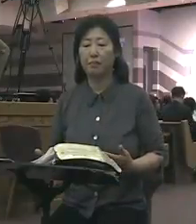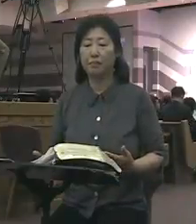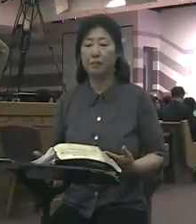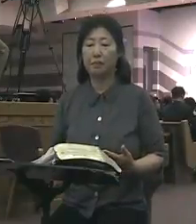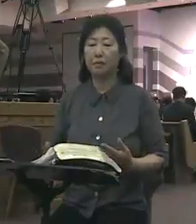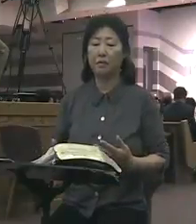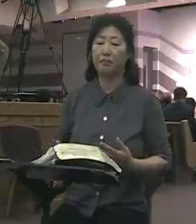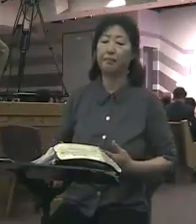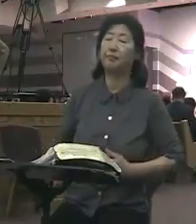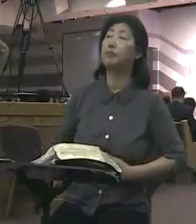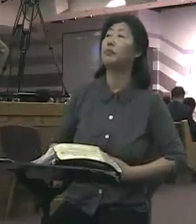나의 영원하신 기업